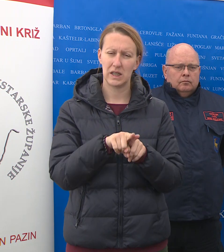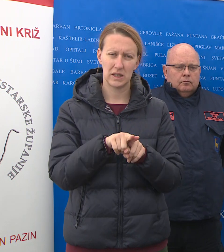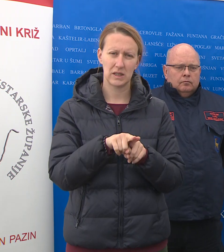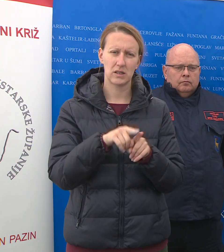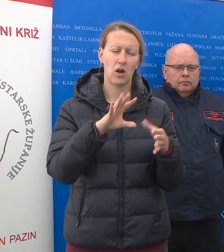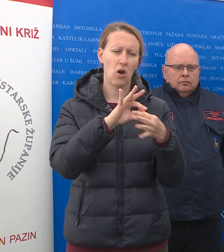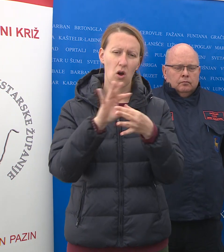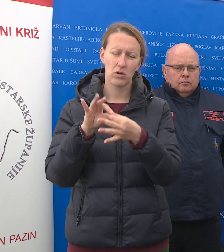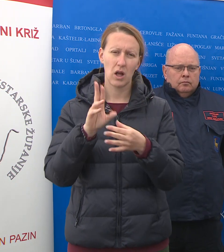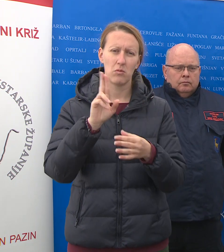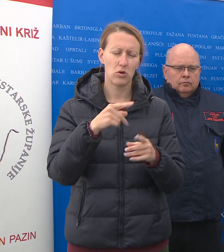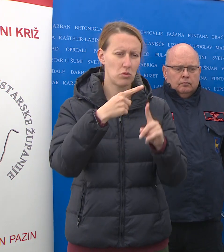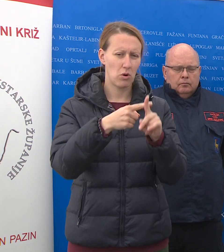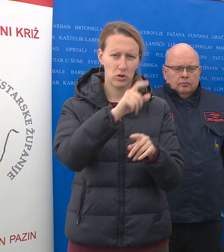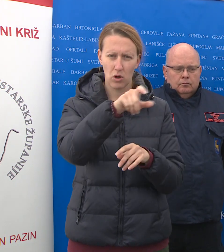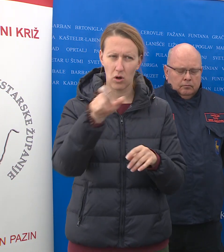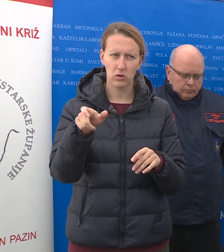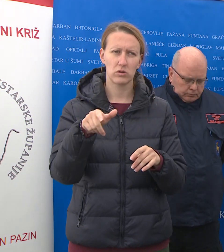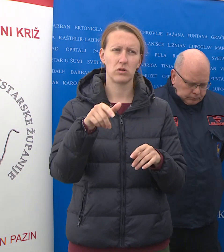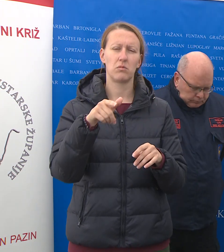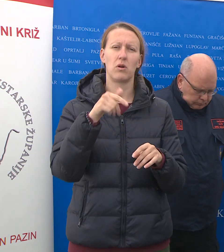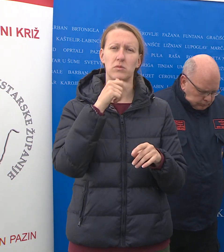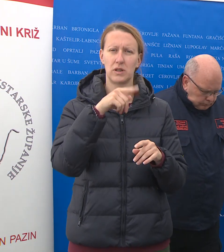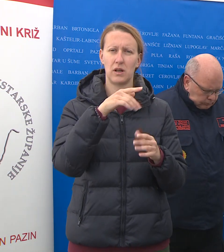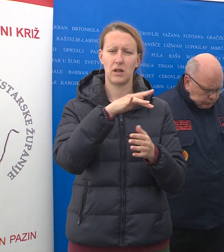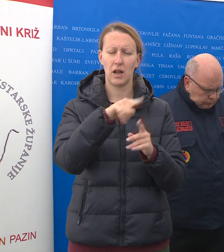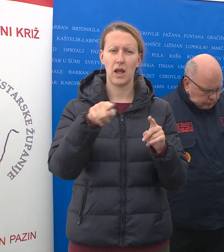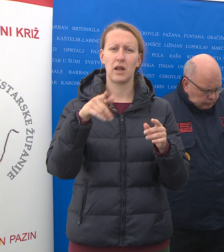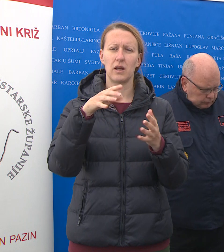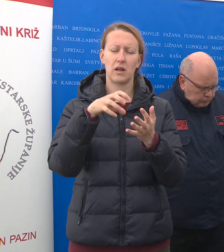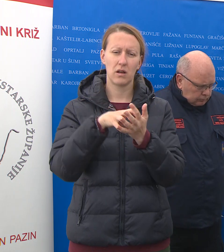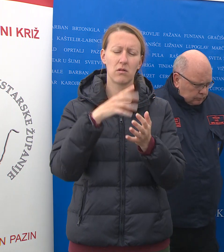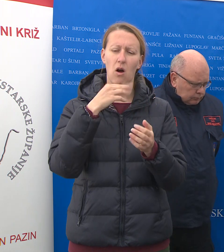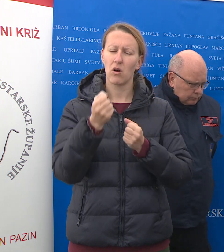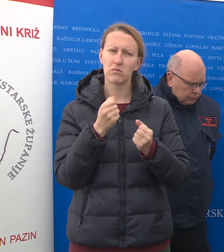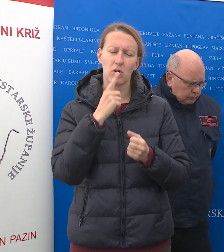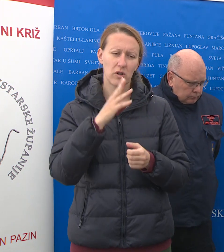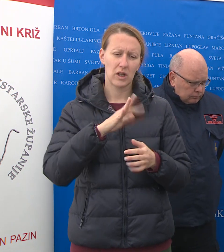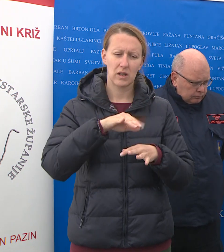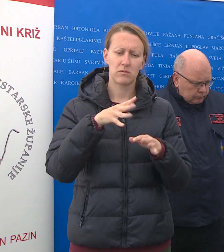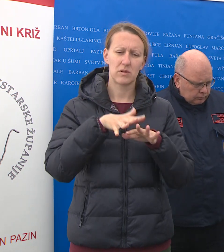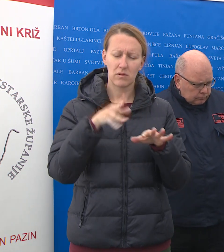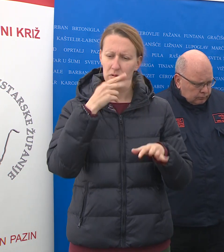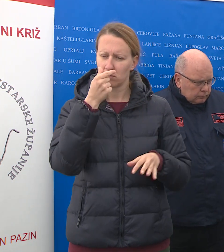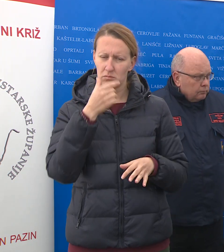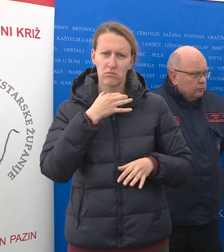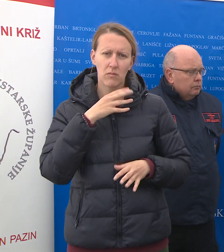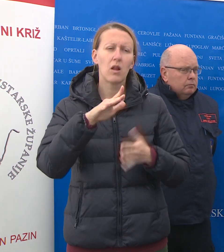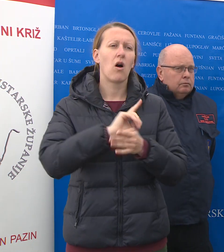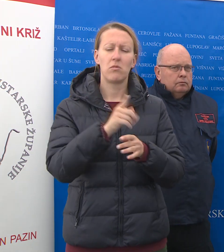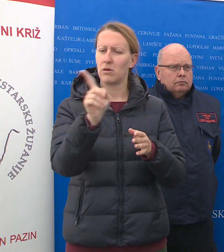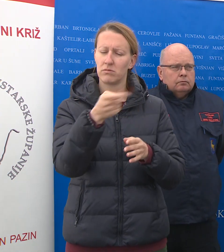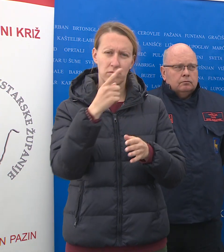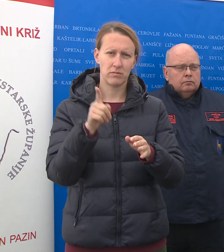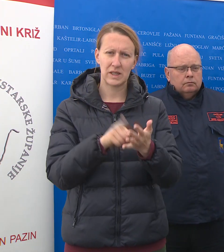Znači kontakt sa mogućom pozitivnom osobom, sa potencijalnom pozitivnom u riziku, razvoj kliničkih simptoma, znači svi su to